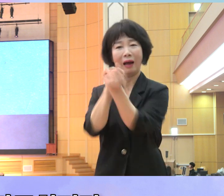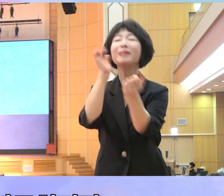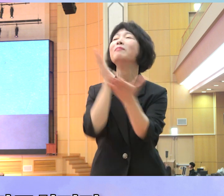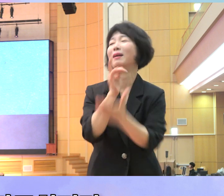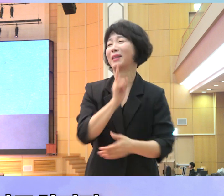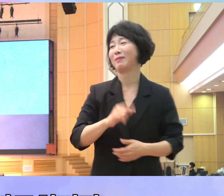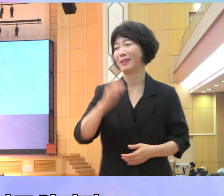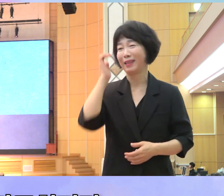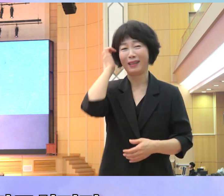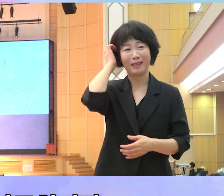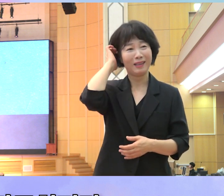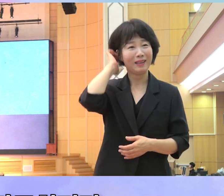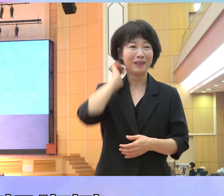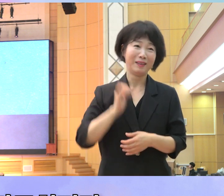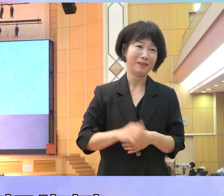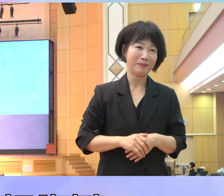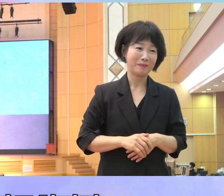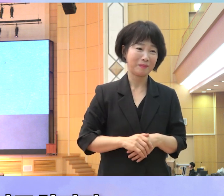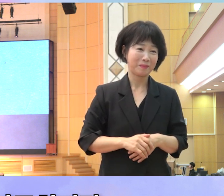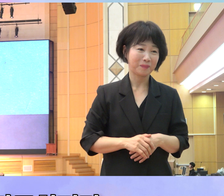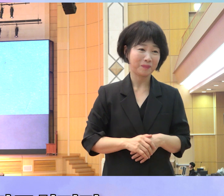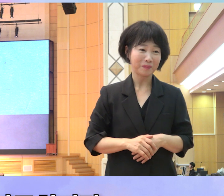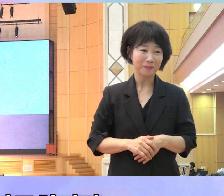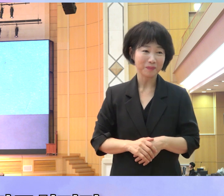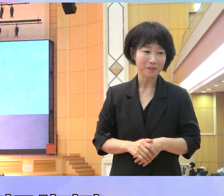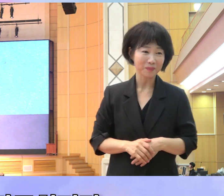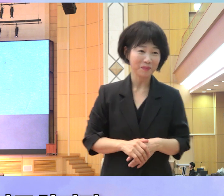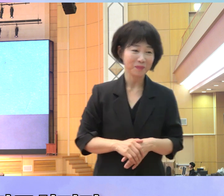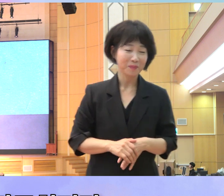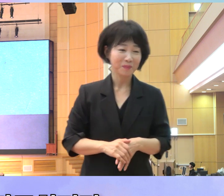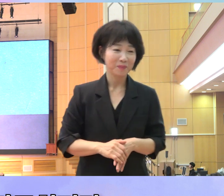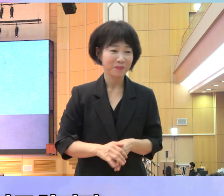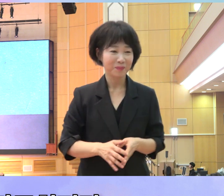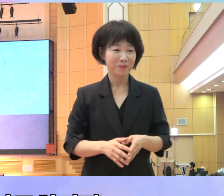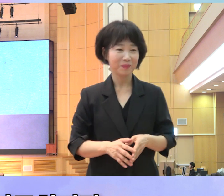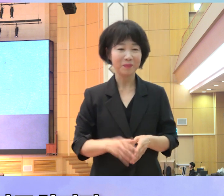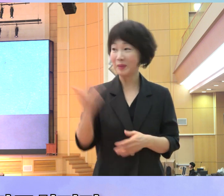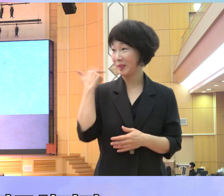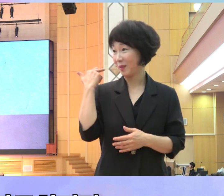그러다가 제가 저번 주에 2주일 흉내를 아주 잠깐 냈었거든요.